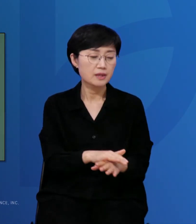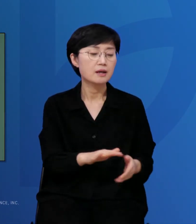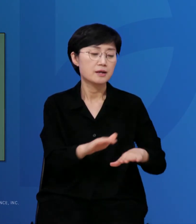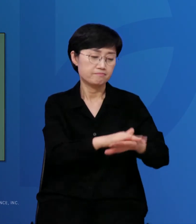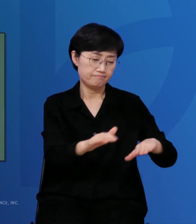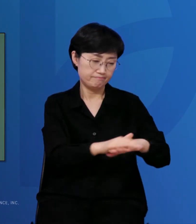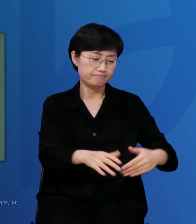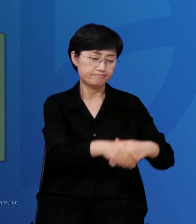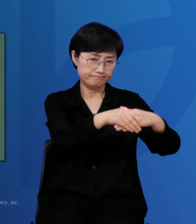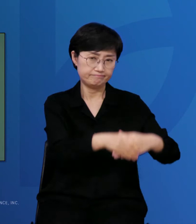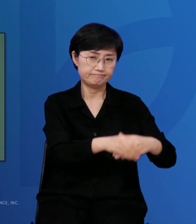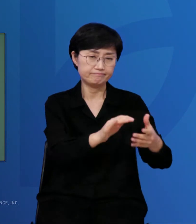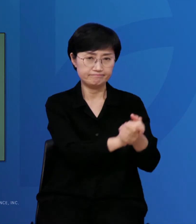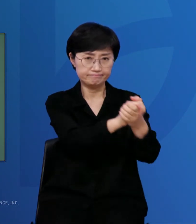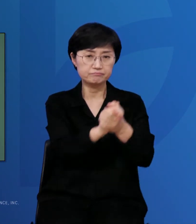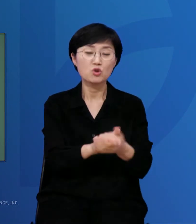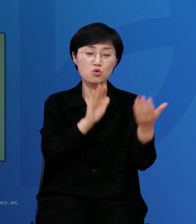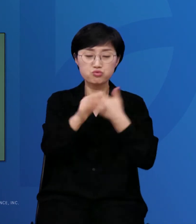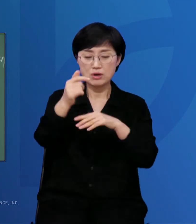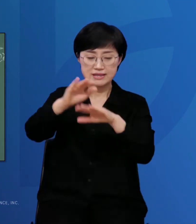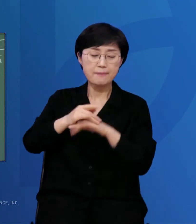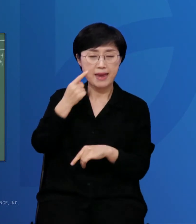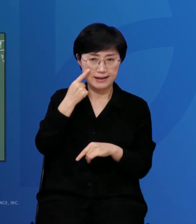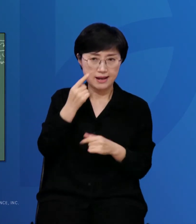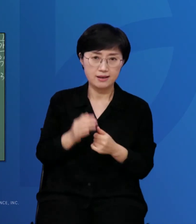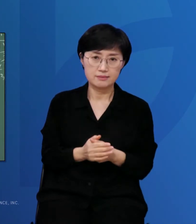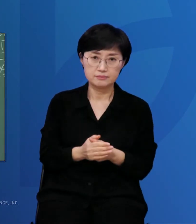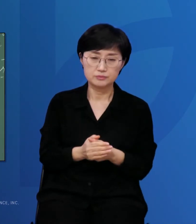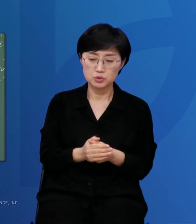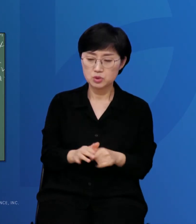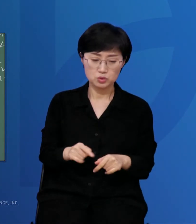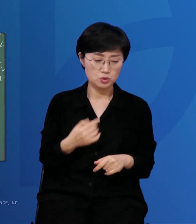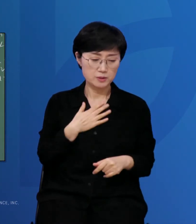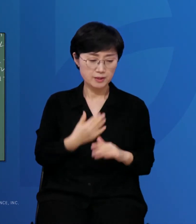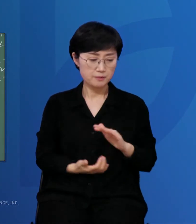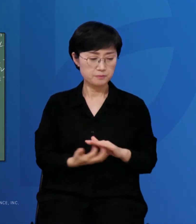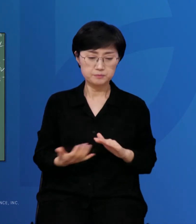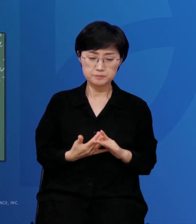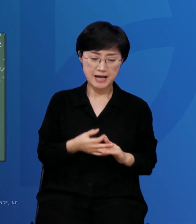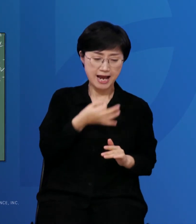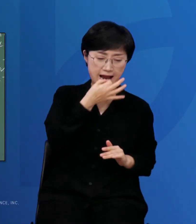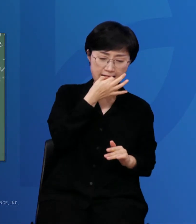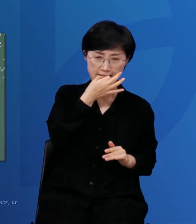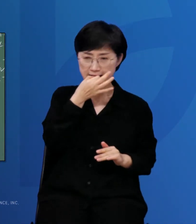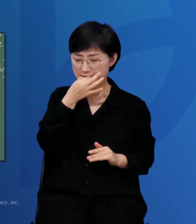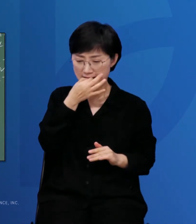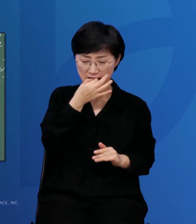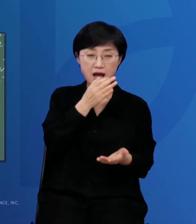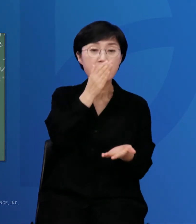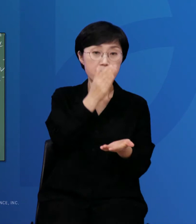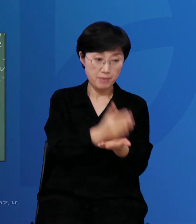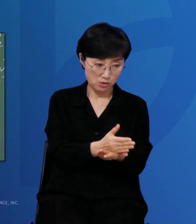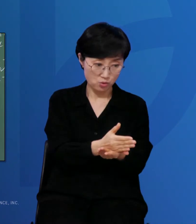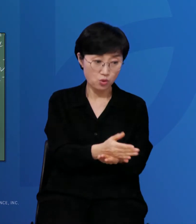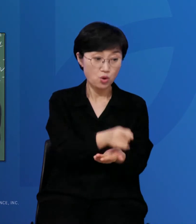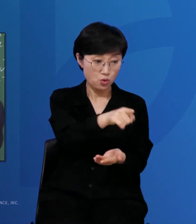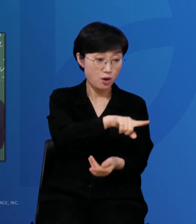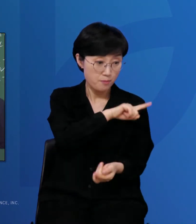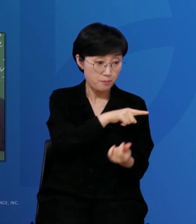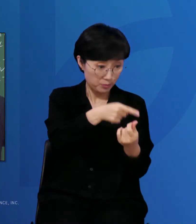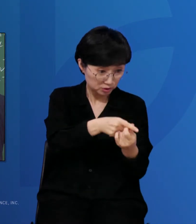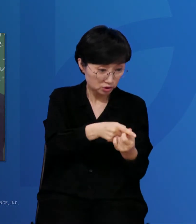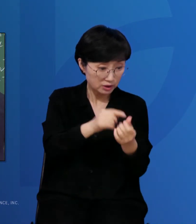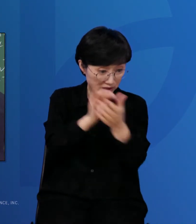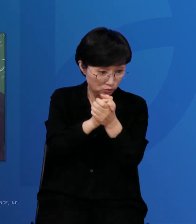所以首先要知道的就是马太福音5章24节，你们要先去和好，然后再来做礼拜。 육신적인 가도 욕심내고 해요. 그래서 너희는 먼저 그의 나라와 의를 구하라 먼저.